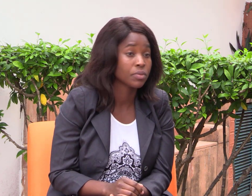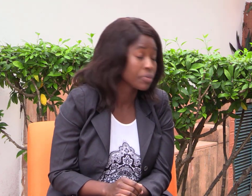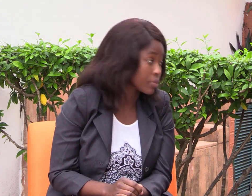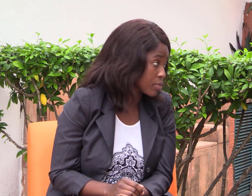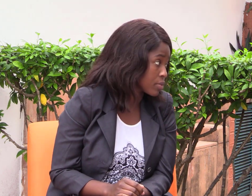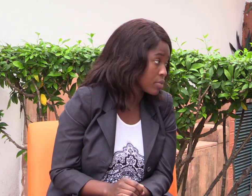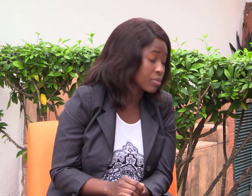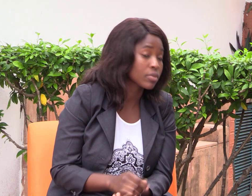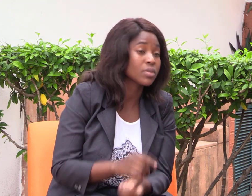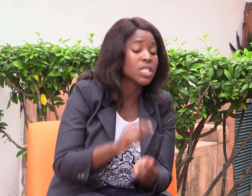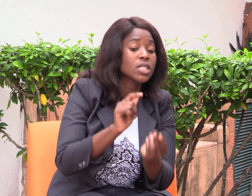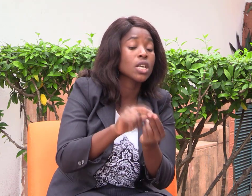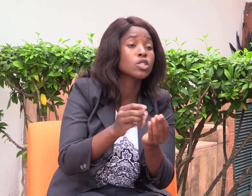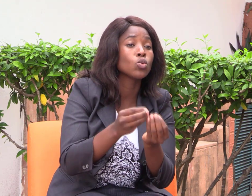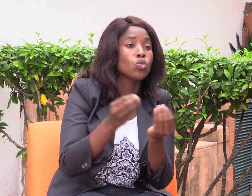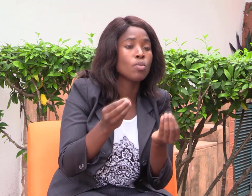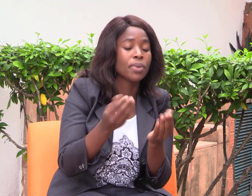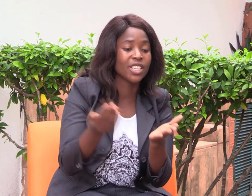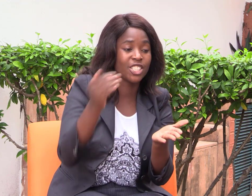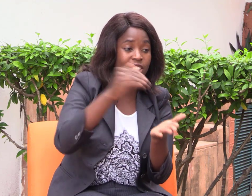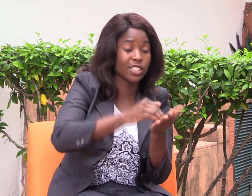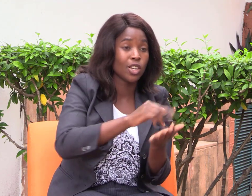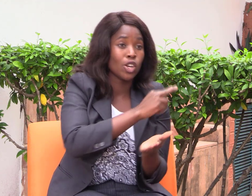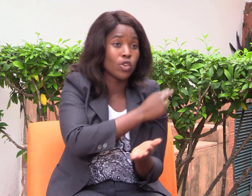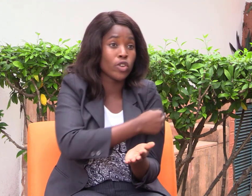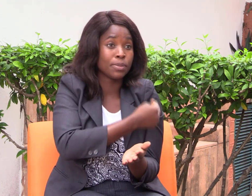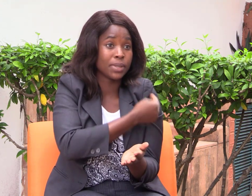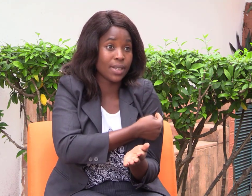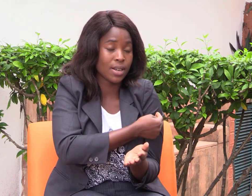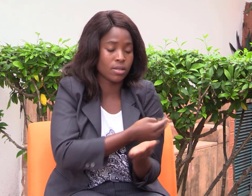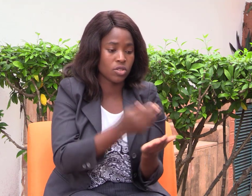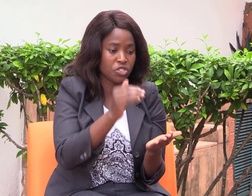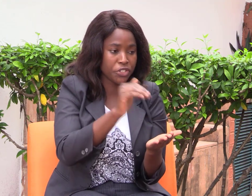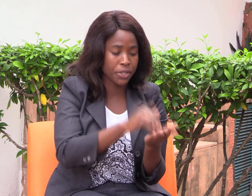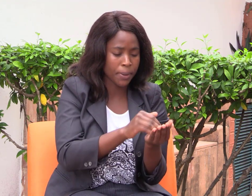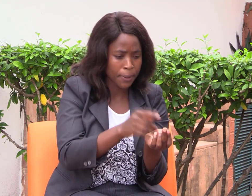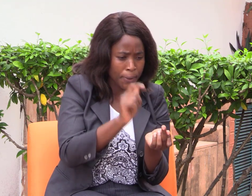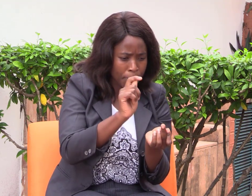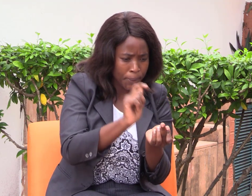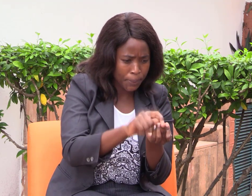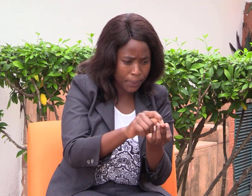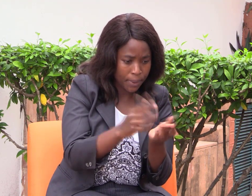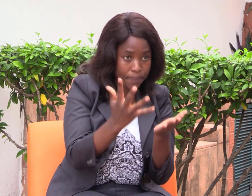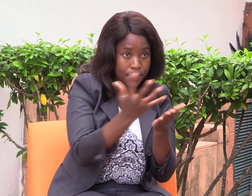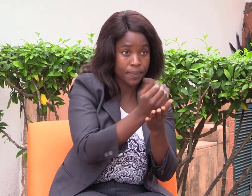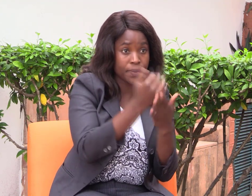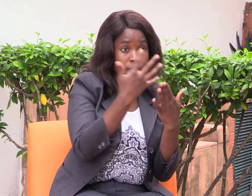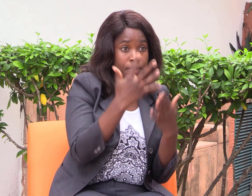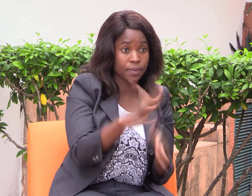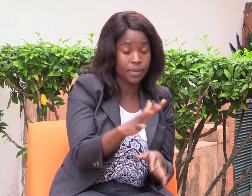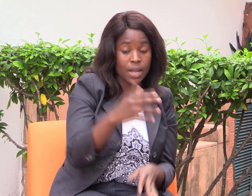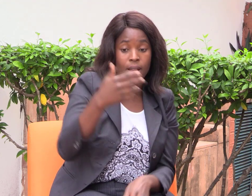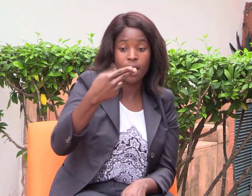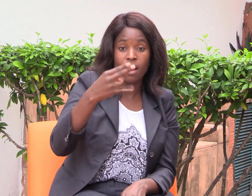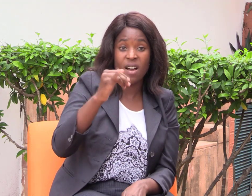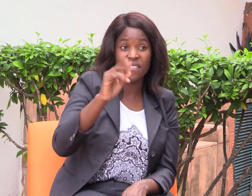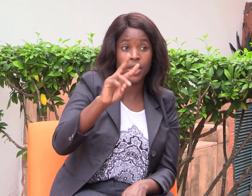ao centro de saúde, o mais, a pessoa continua com a mesma mentalidade da escola. Quando se trata do